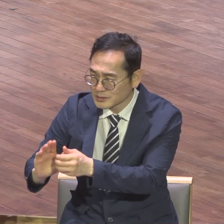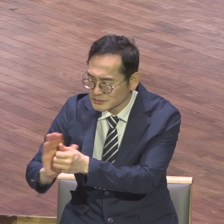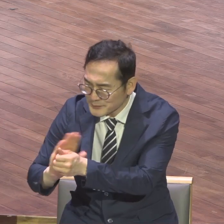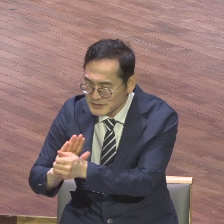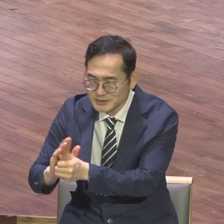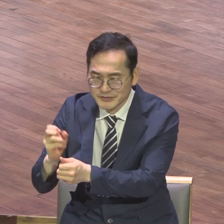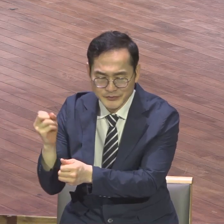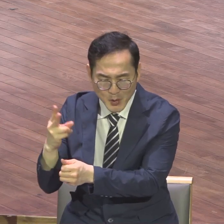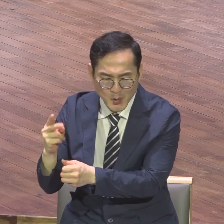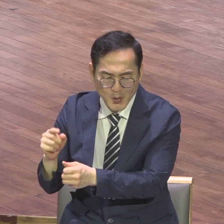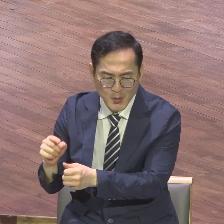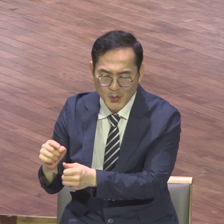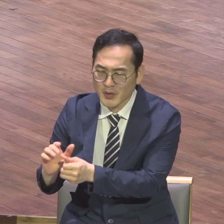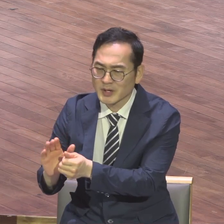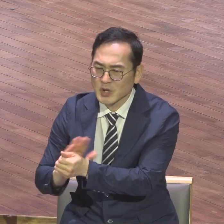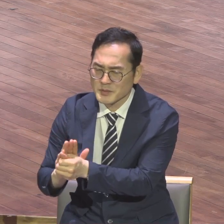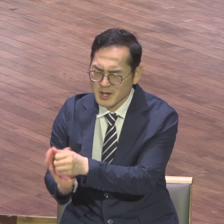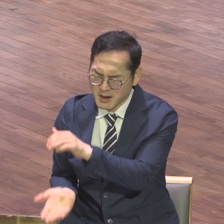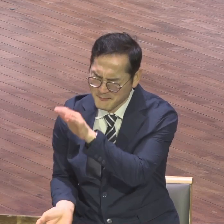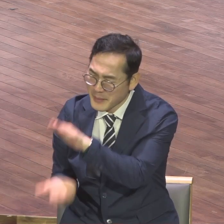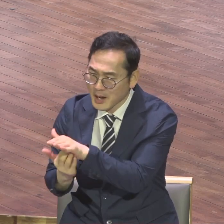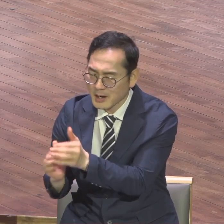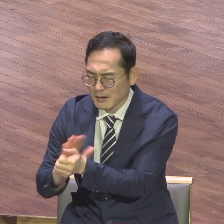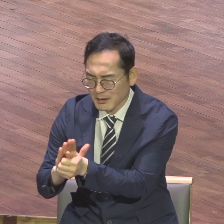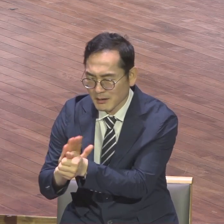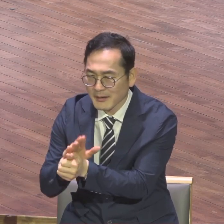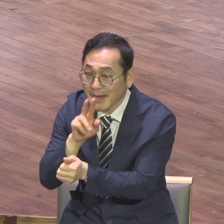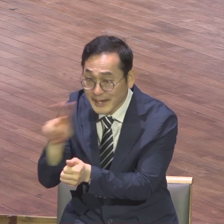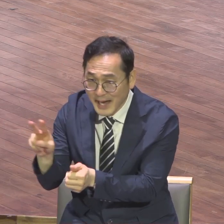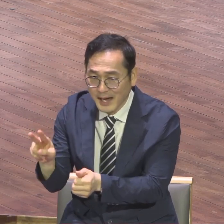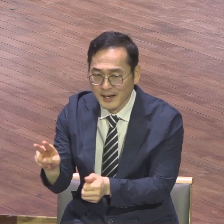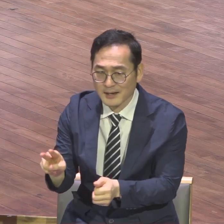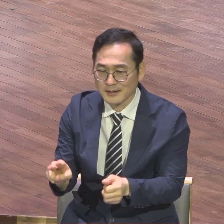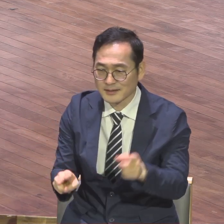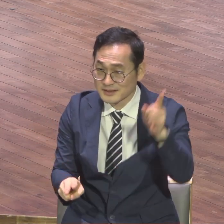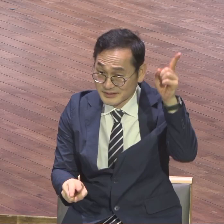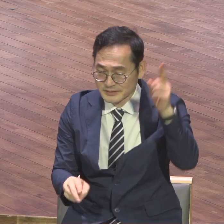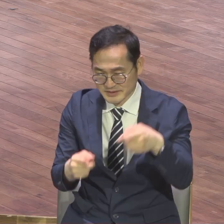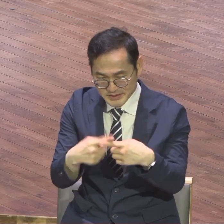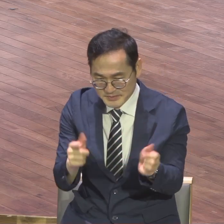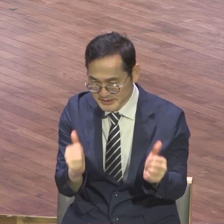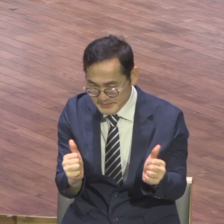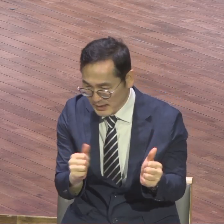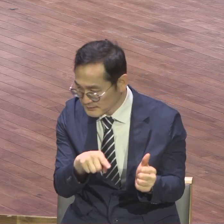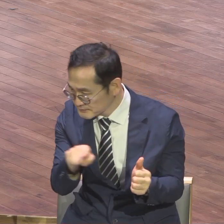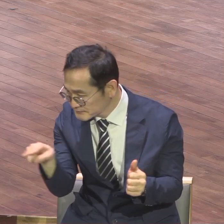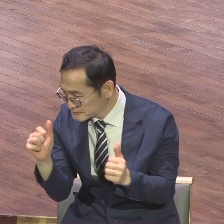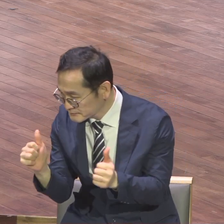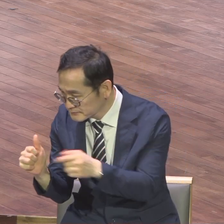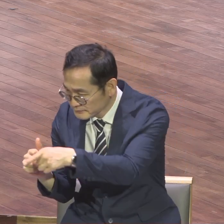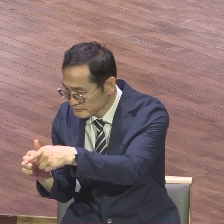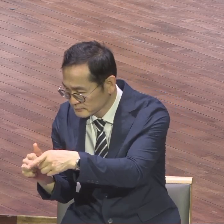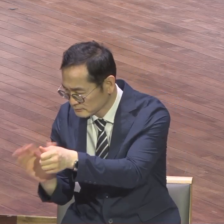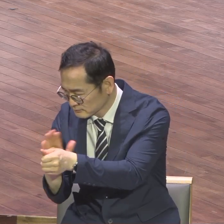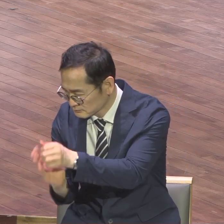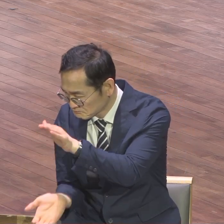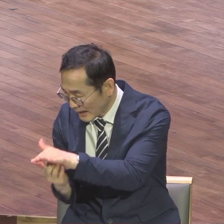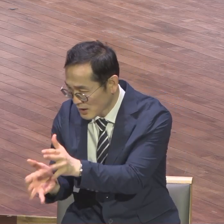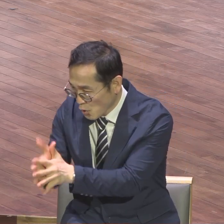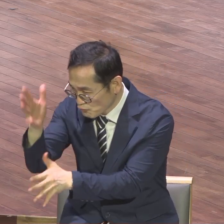아니에요. 여기서 중요한 것은 서비스 질이에요. 이 투숙객들이 와서 정말로 최상의 서비스를